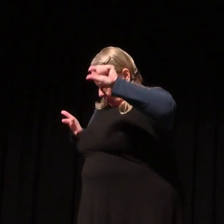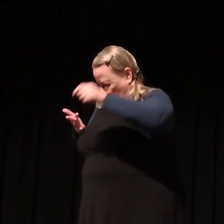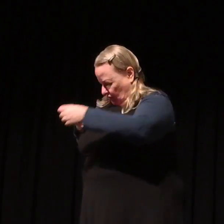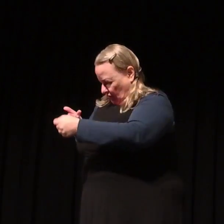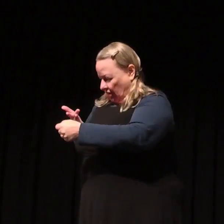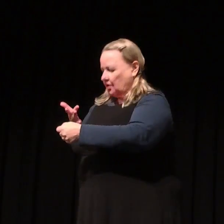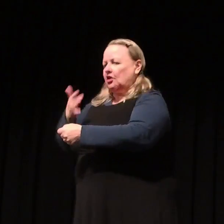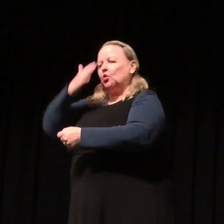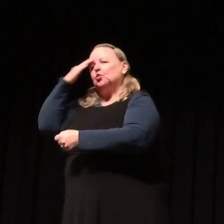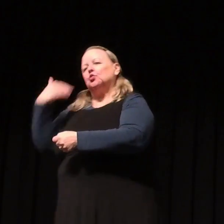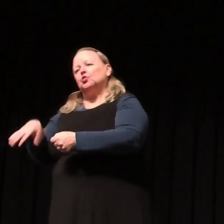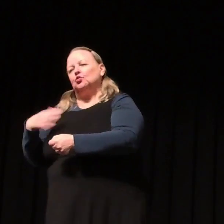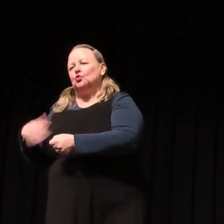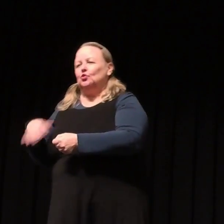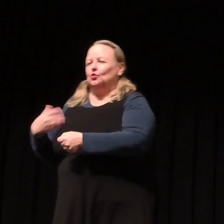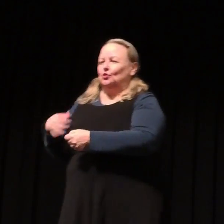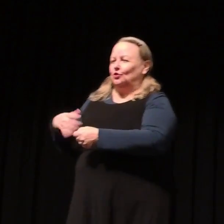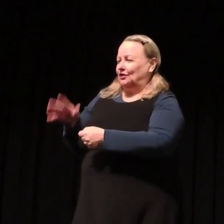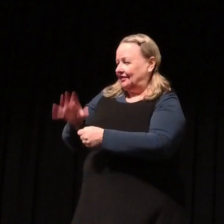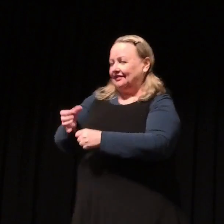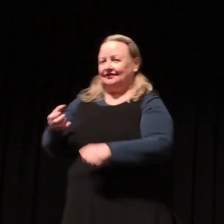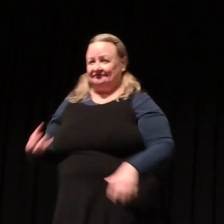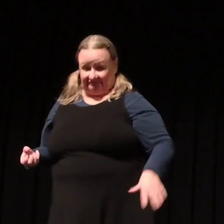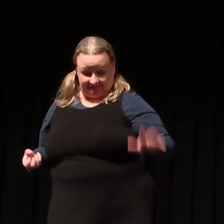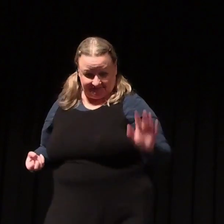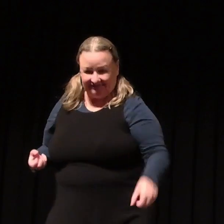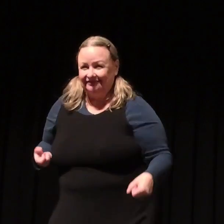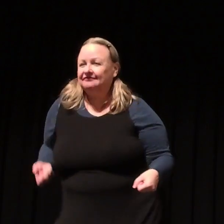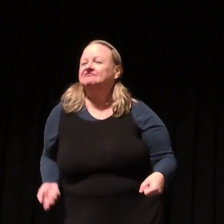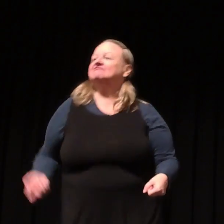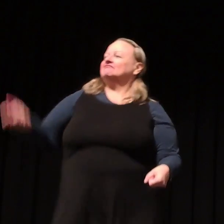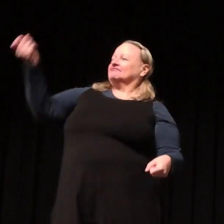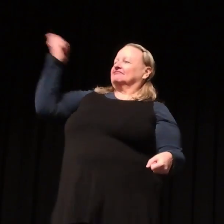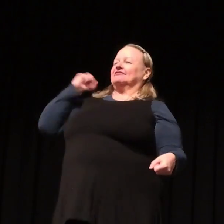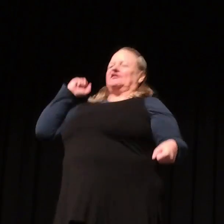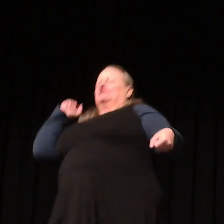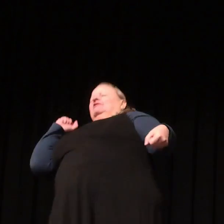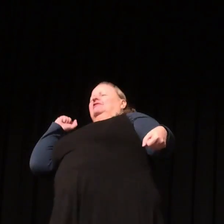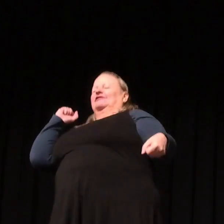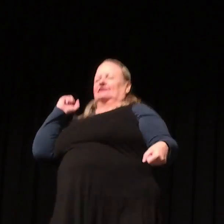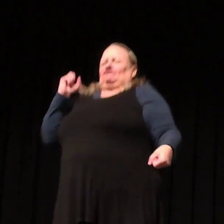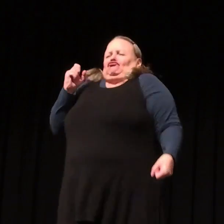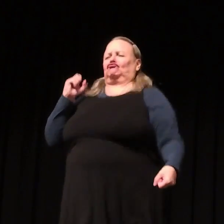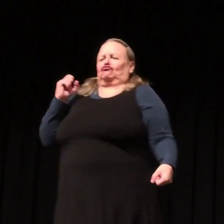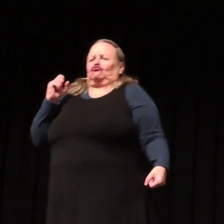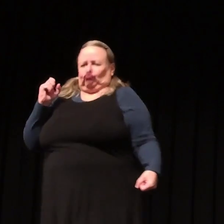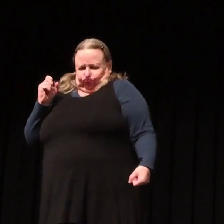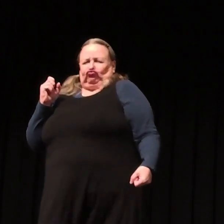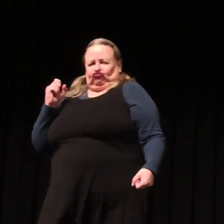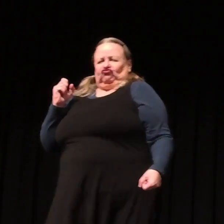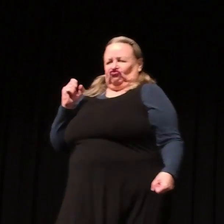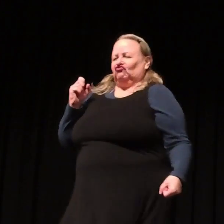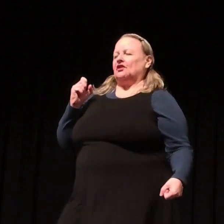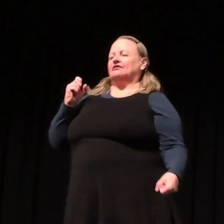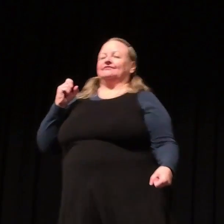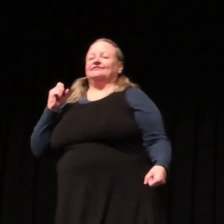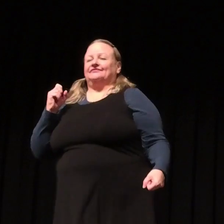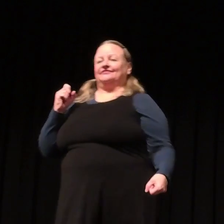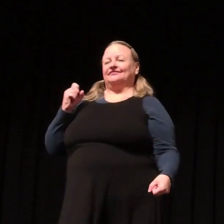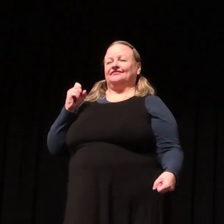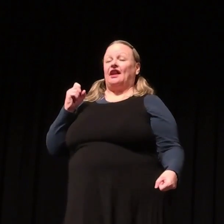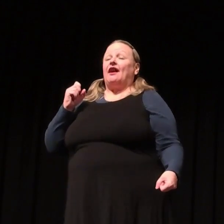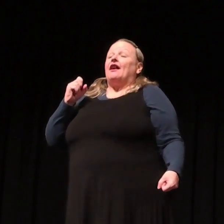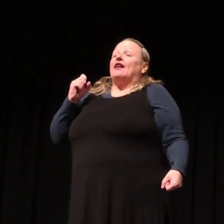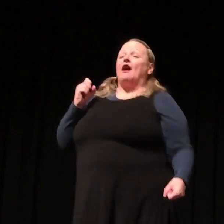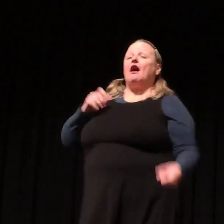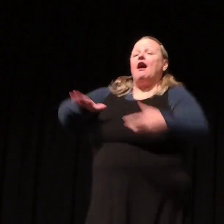Ouh, elle est très coupante. Ouh, faut faire attention. OK, alors je prends ma boîte à lunch, je prends ma hache et